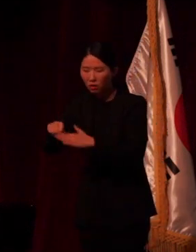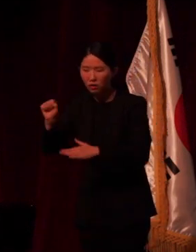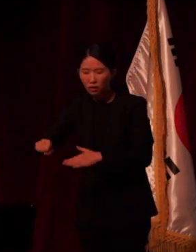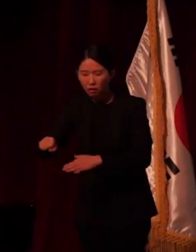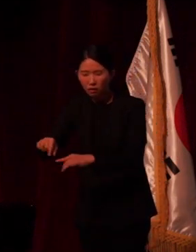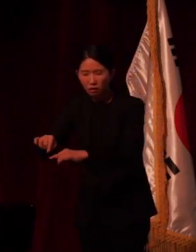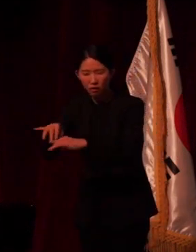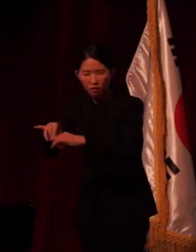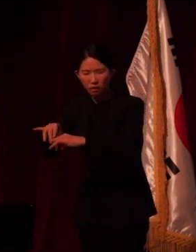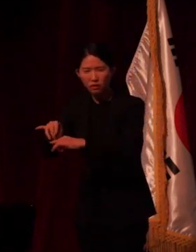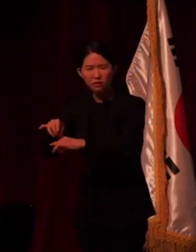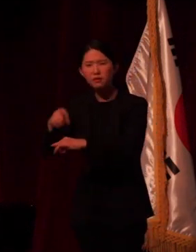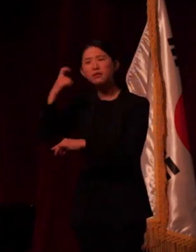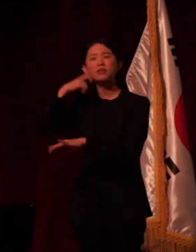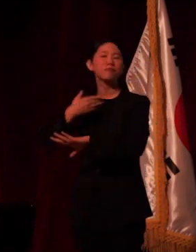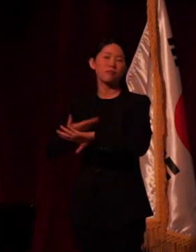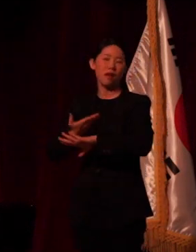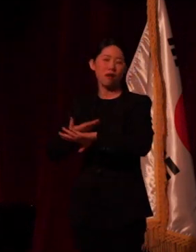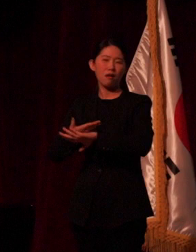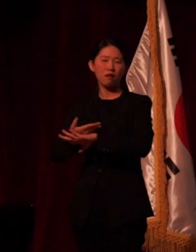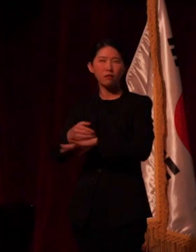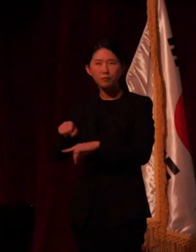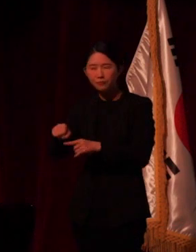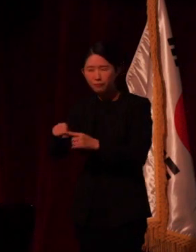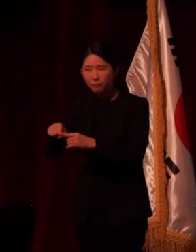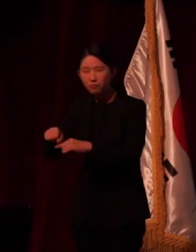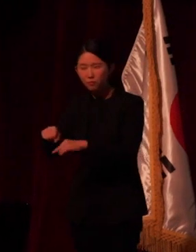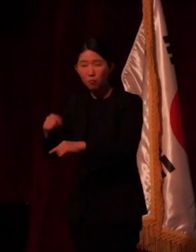손등에서 느껴지는 미세한 감각에 집중합니다.